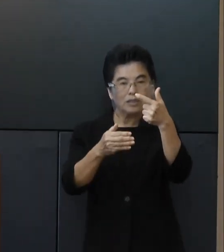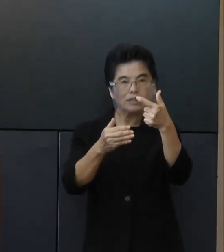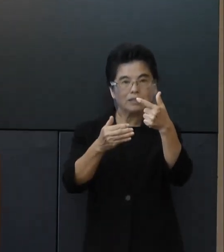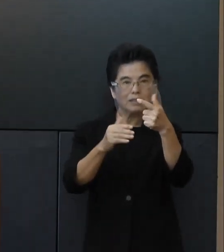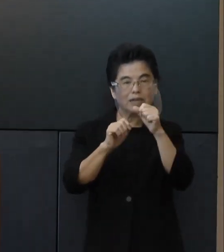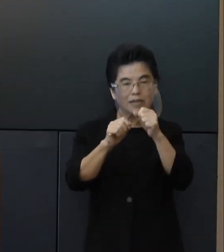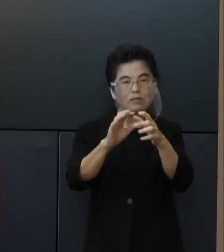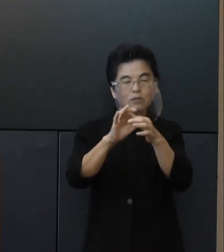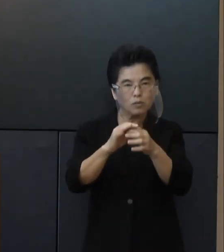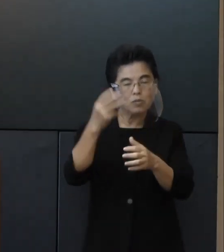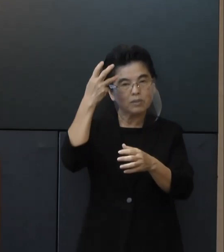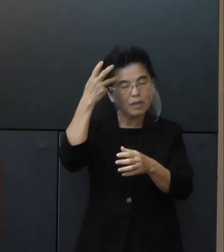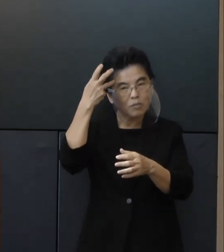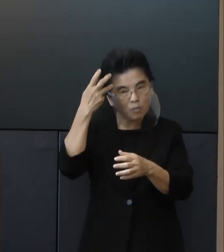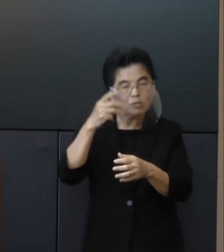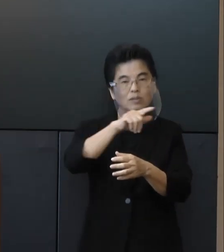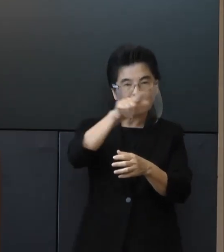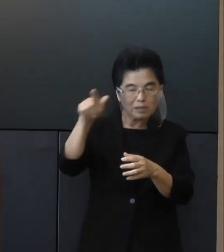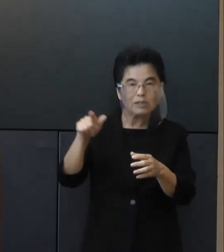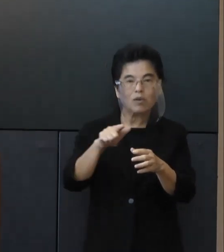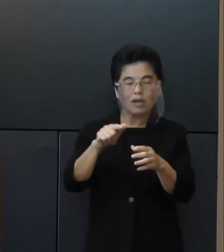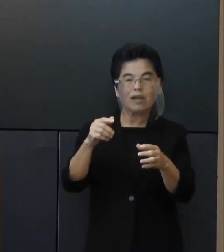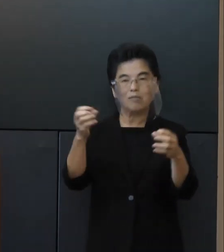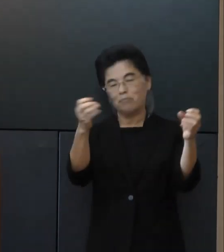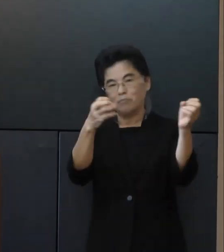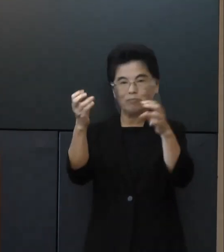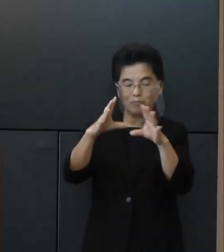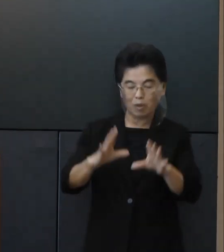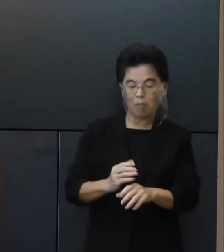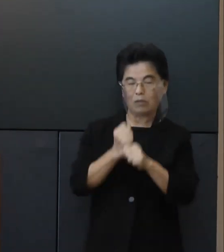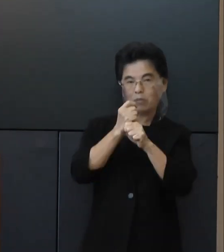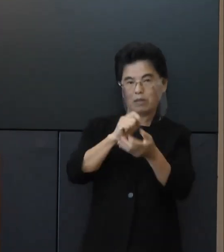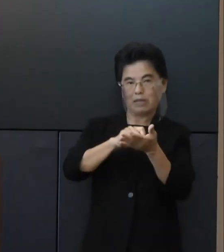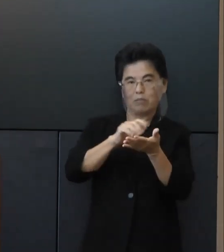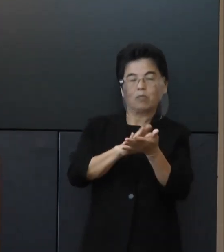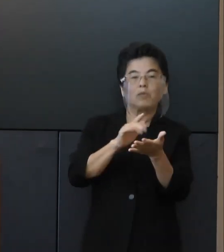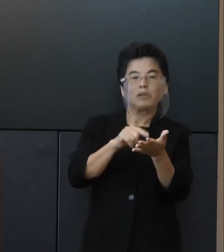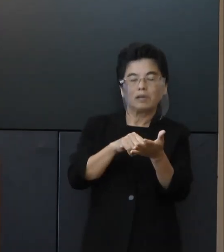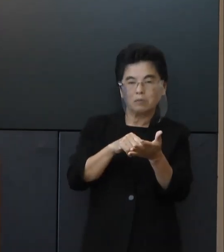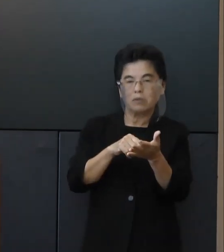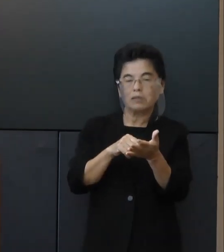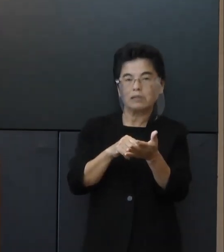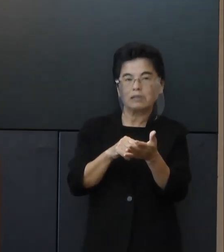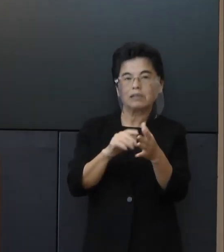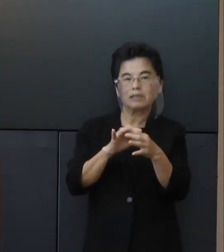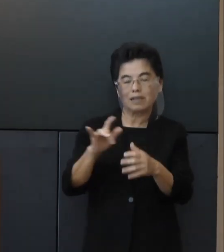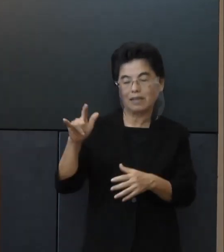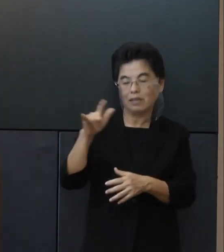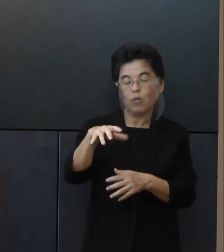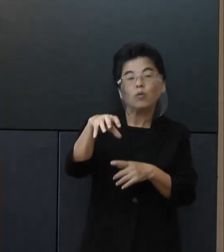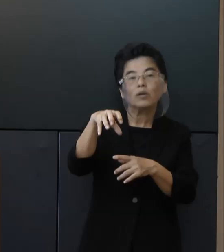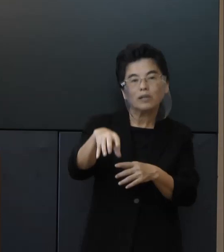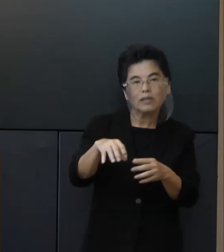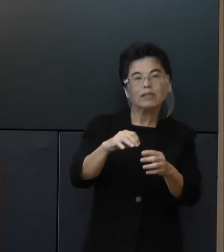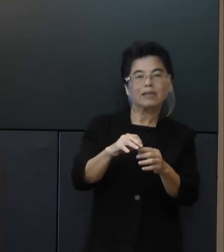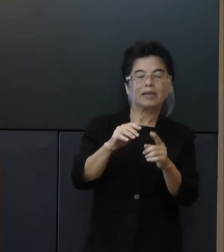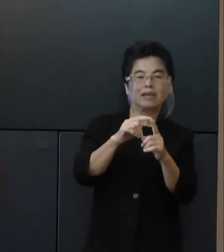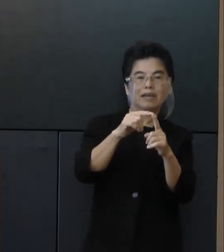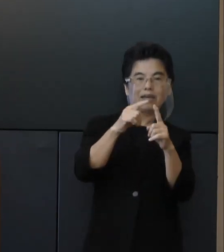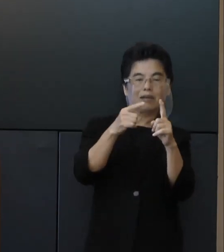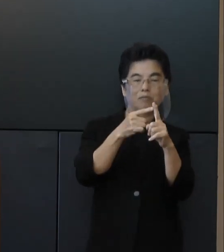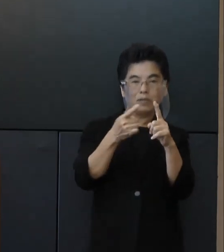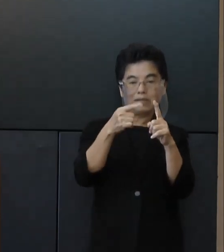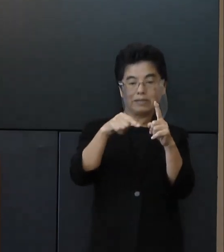ていただきながら、取りまとめたものでございますけれども、その中でも、今おっしゃった、空港内での PCR 検査といったようなこと